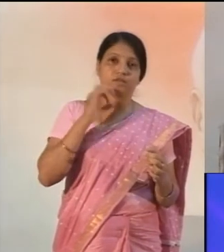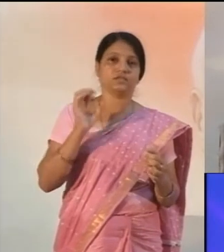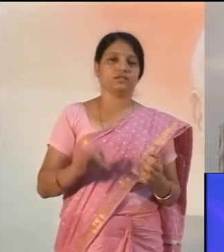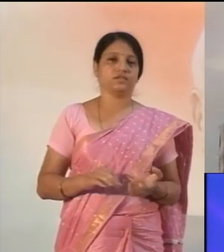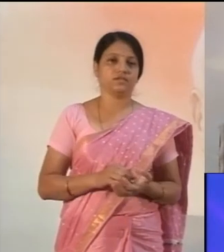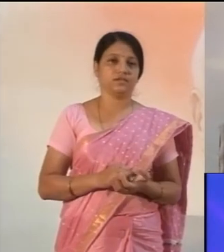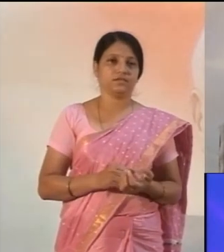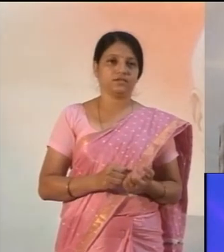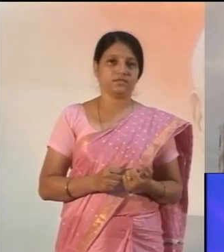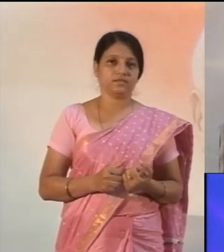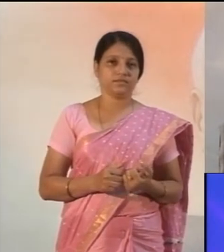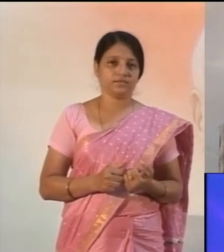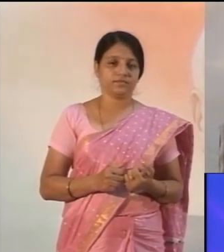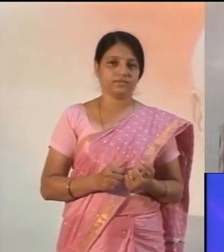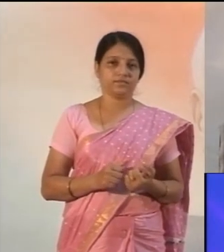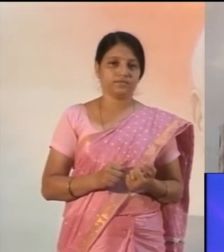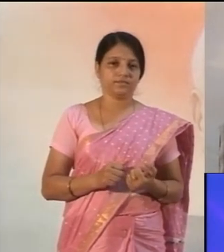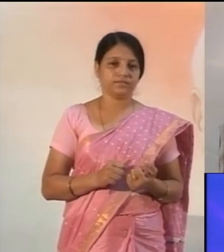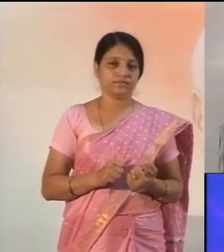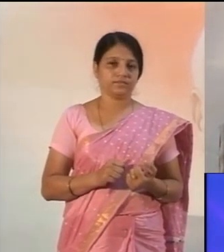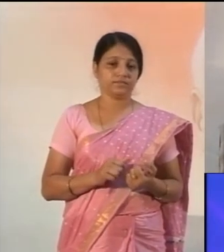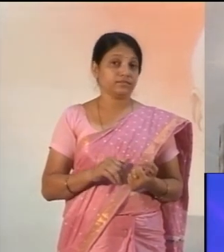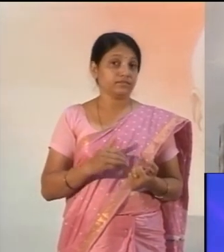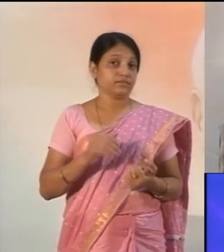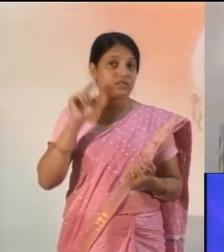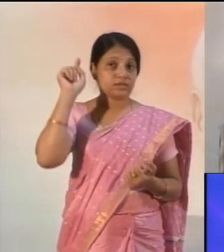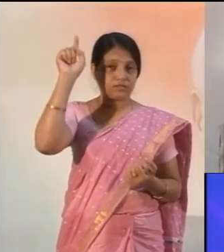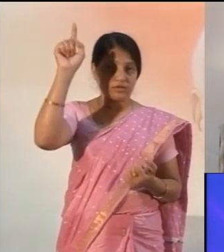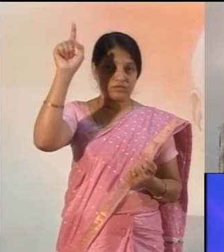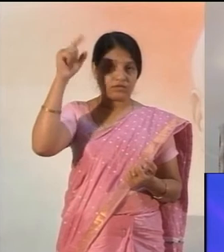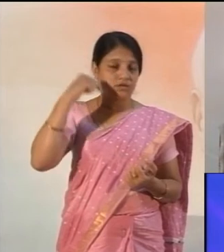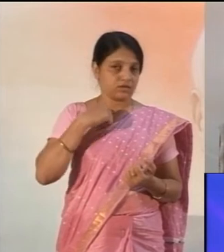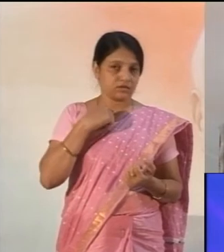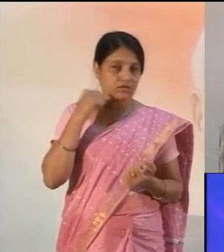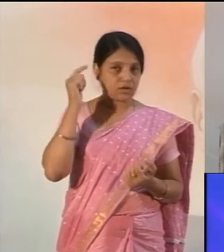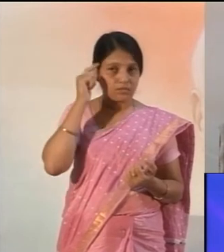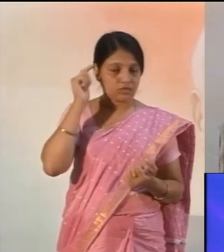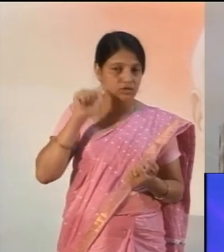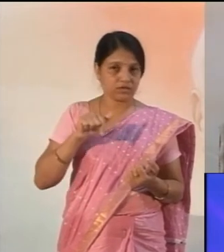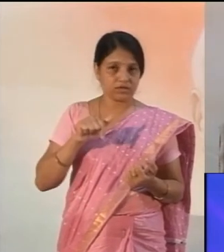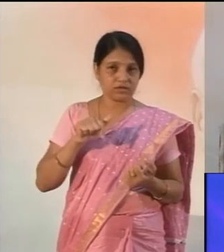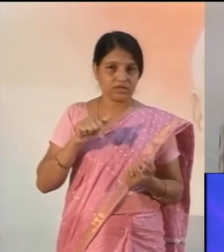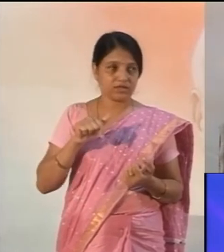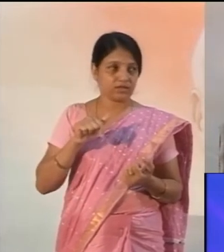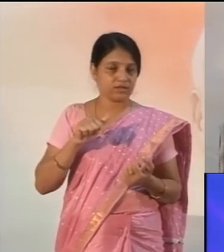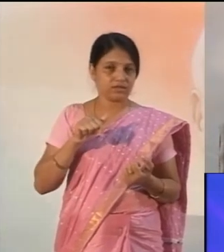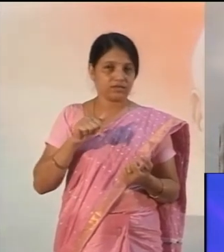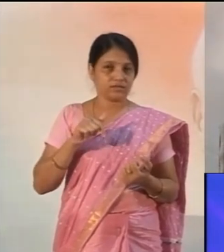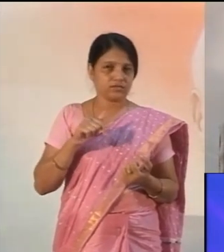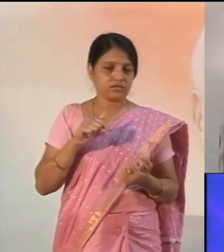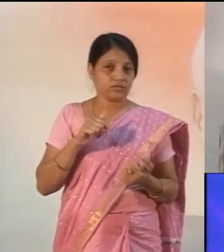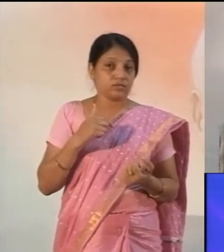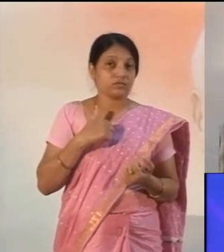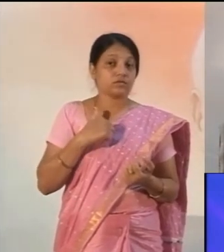तो जब भगवान हमें याद करते हैं तो हमें भी क्या